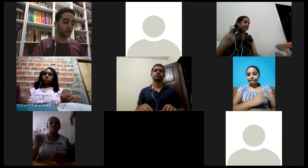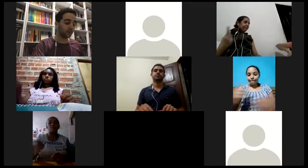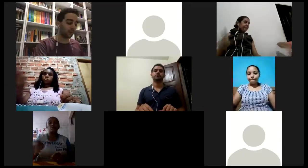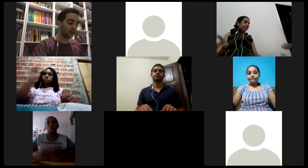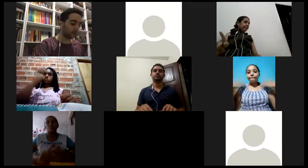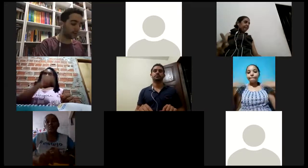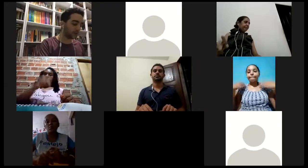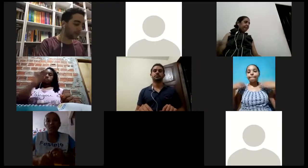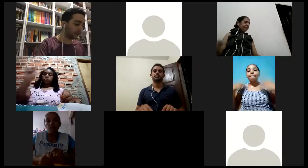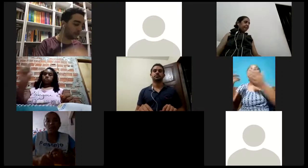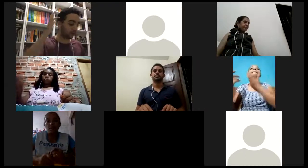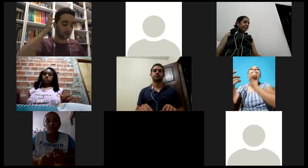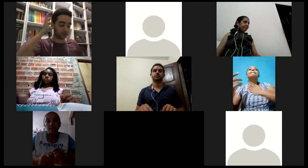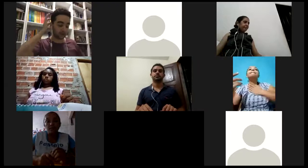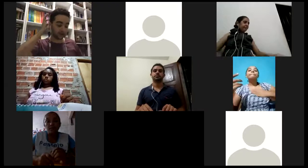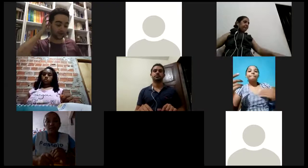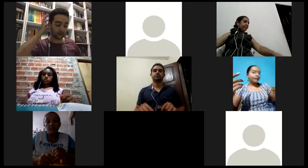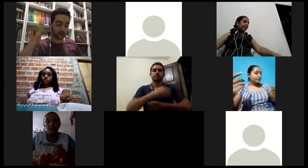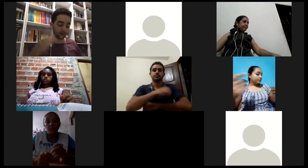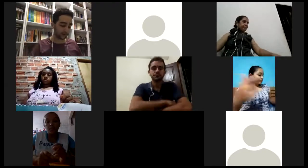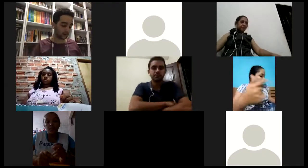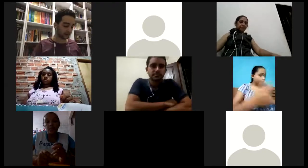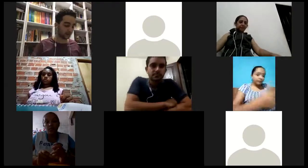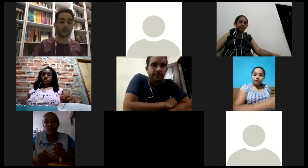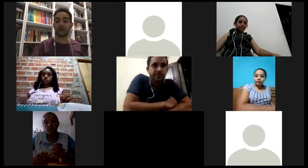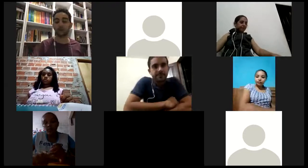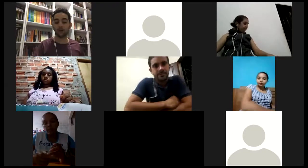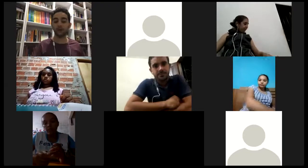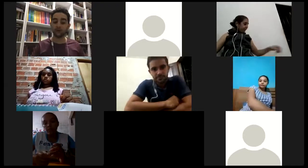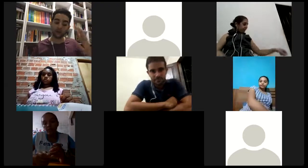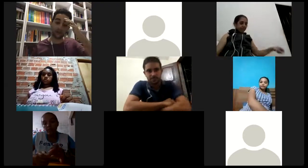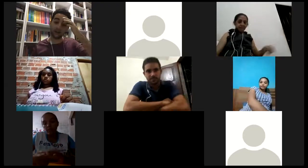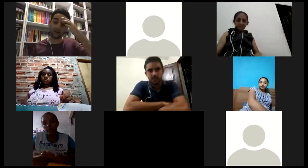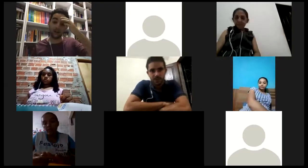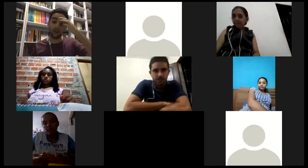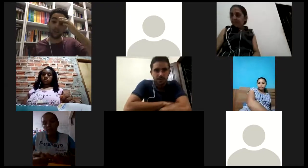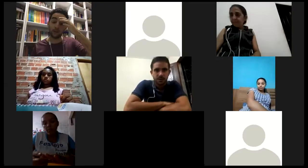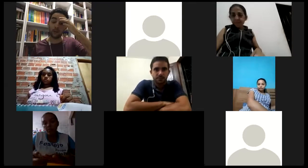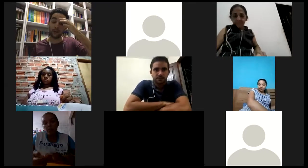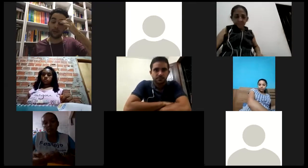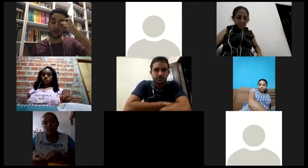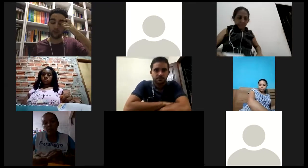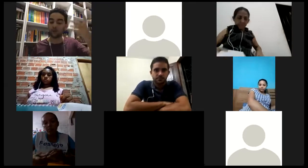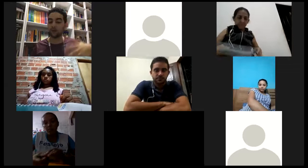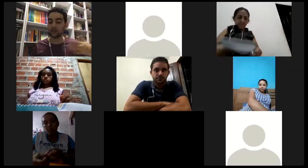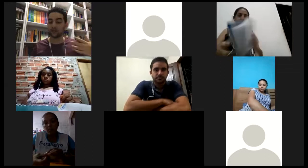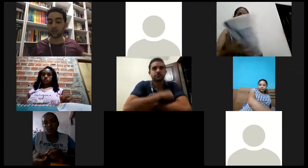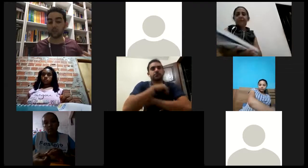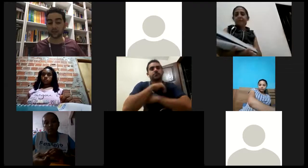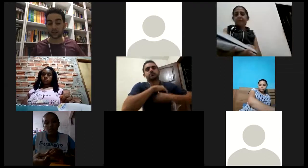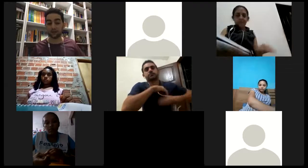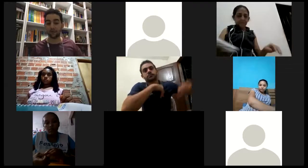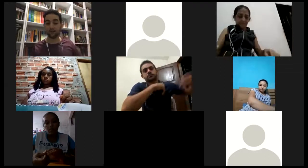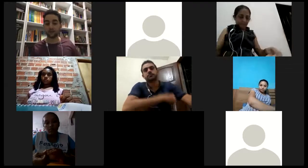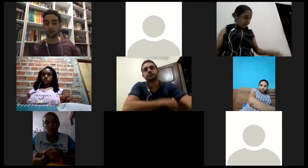Só duas palavras, gente, que eu não cheguei a falar para vocês, mas eu acho que é importante falar, porque numa conversação